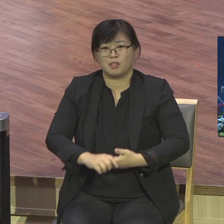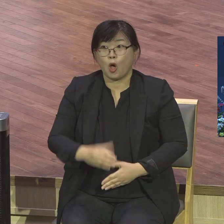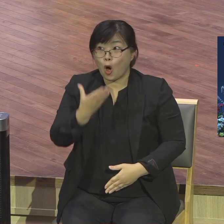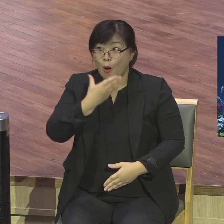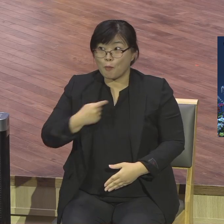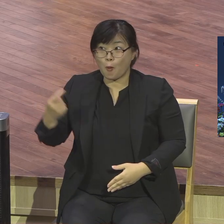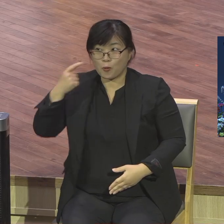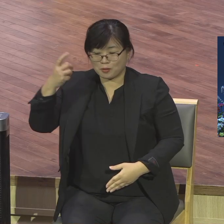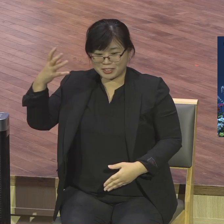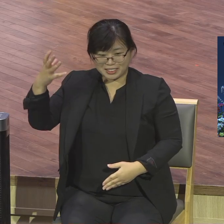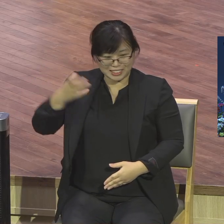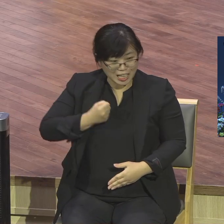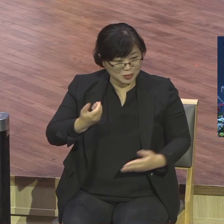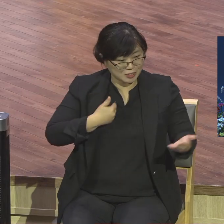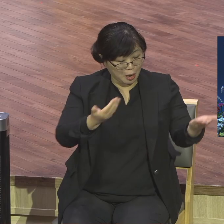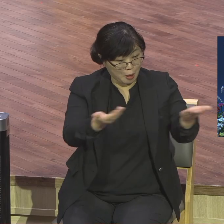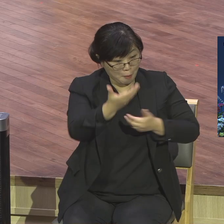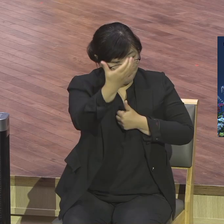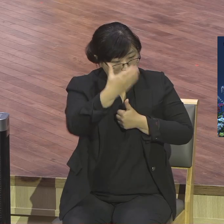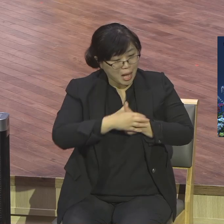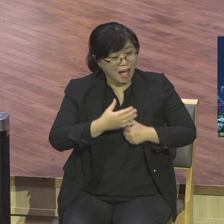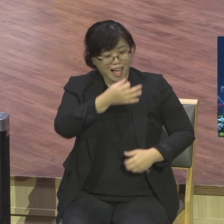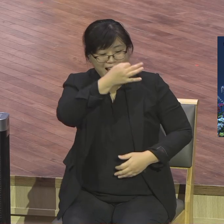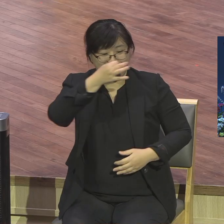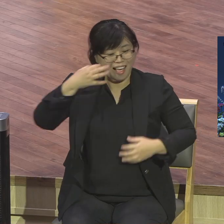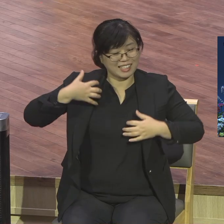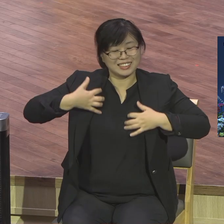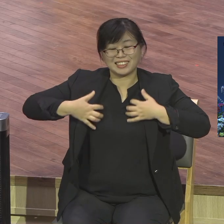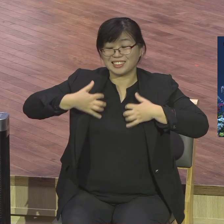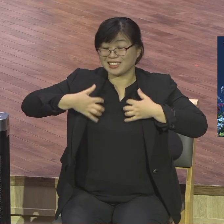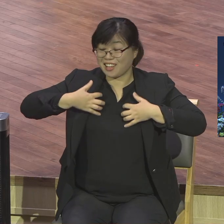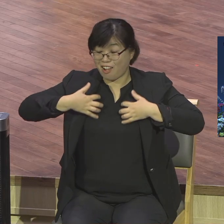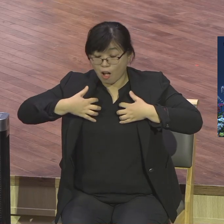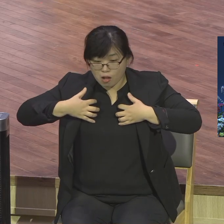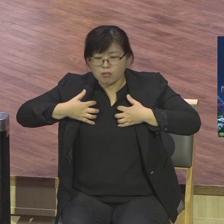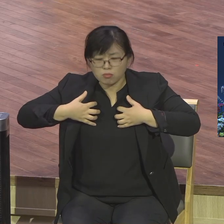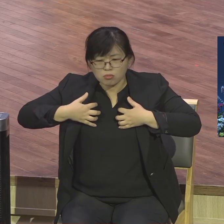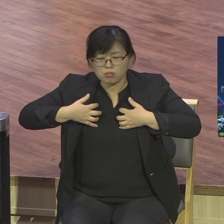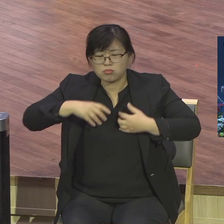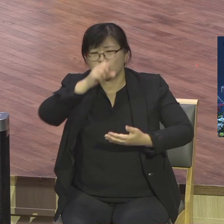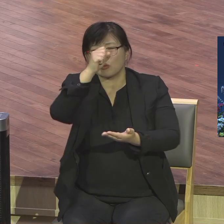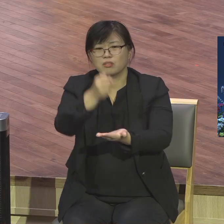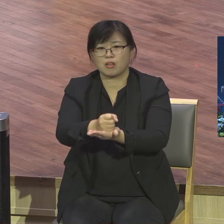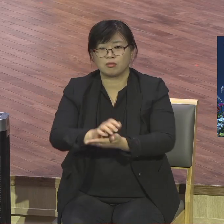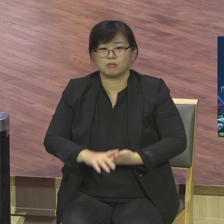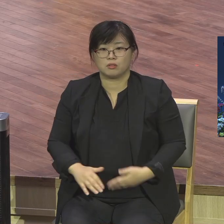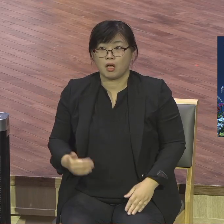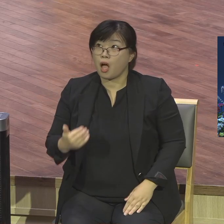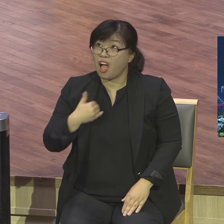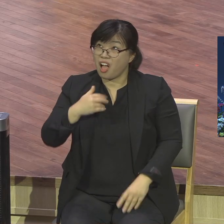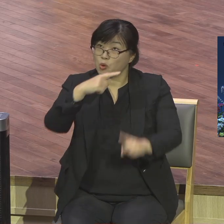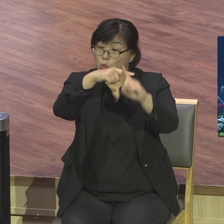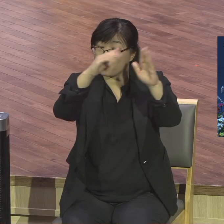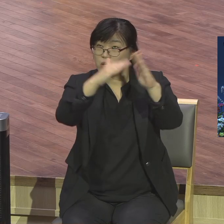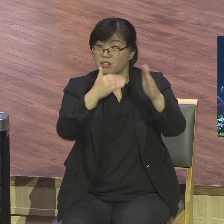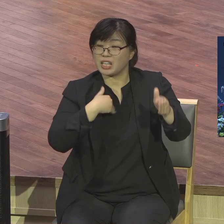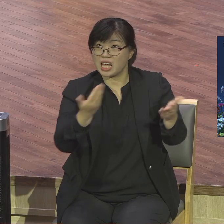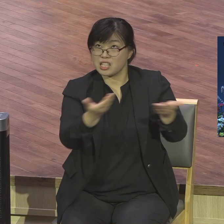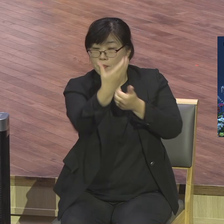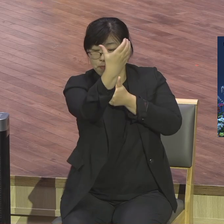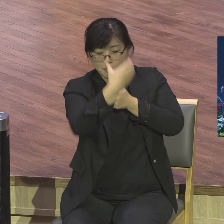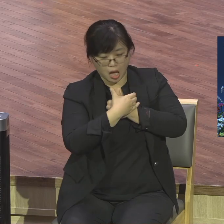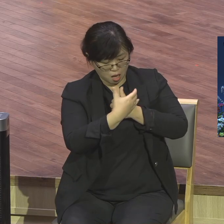복음으로 진행하는 신앙생활 직분이에요. 직분 때문에 시험 들고 낙심된다. 그거 종교예요. 종교.